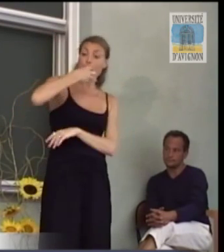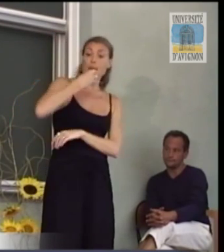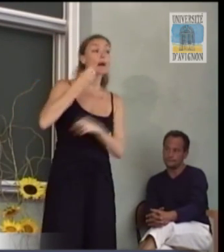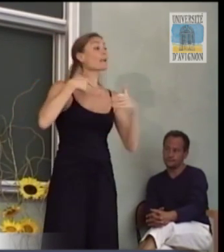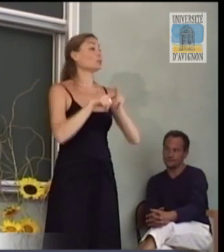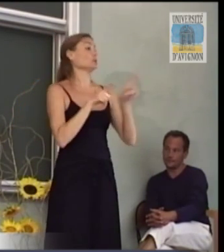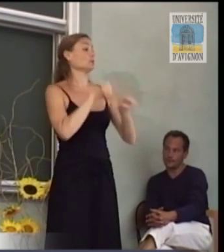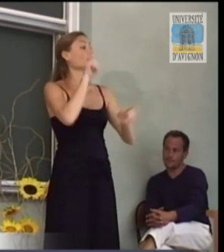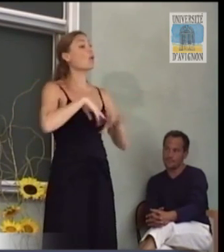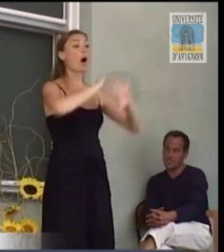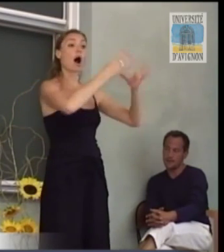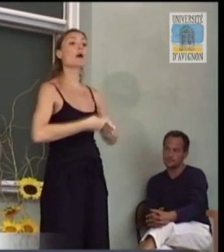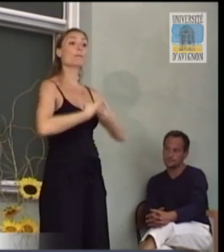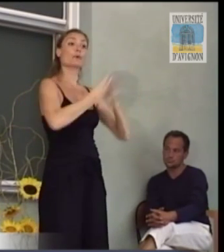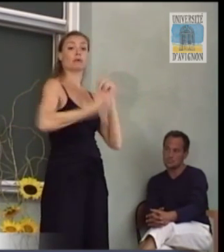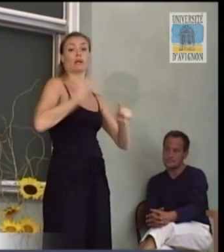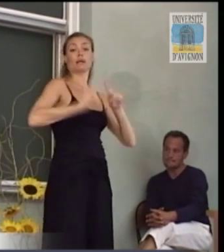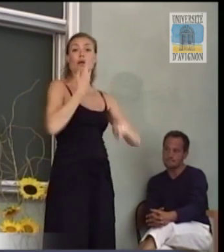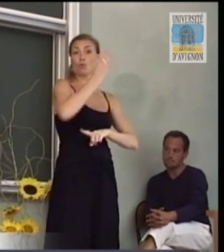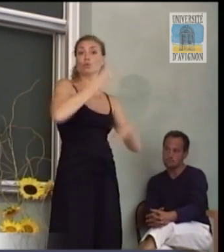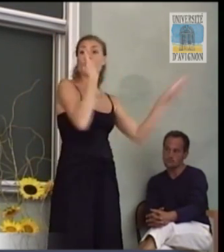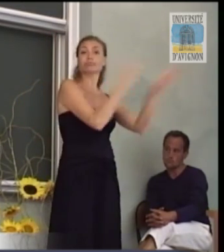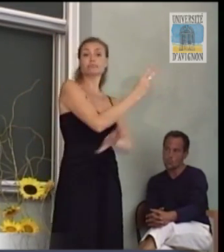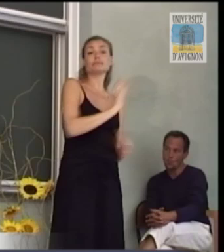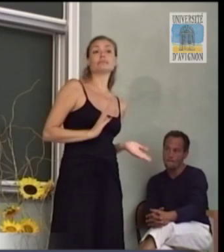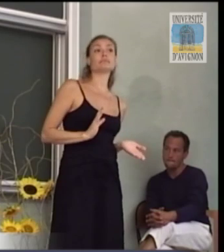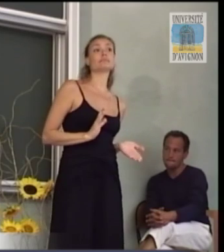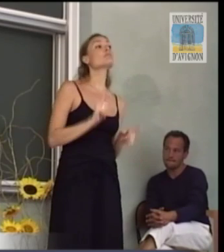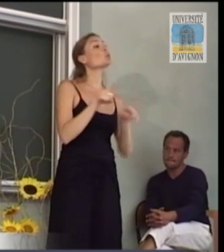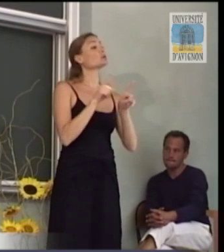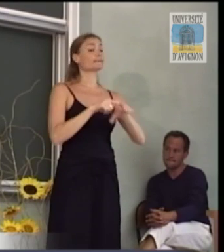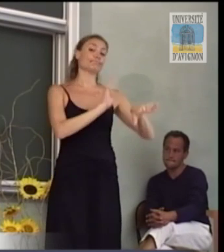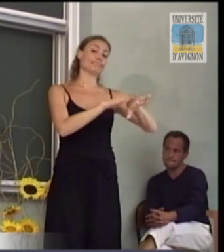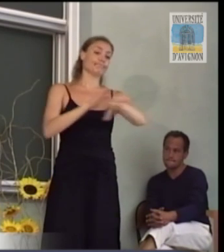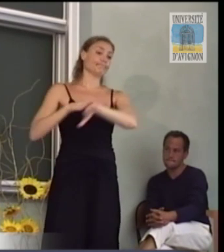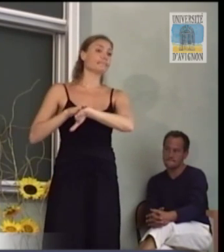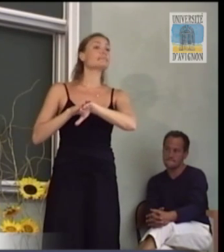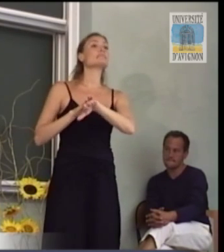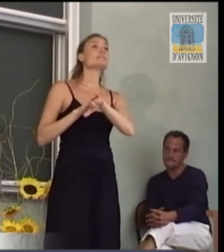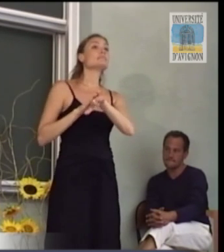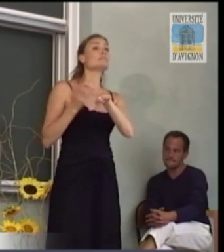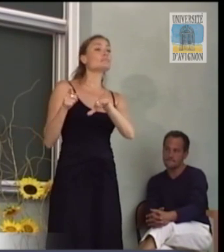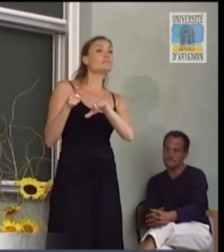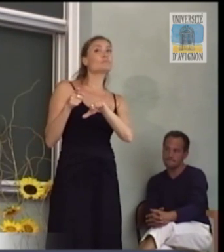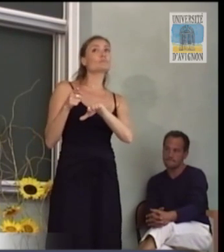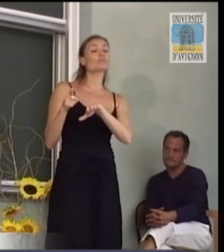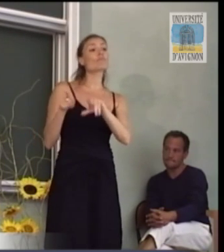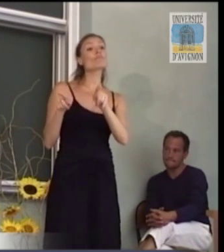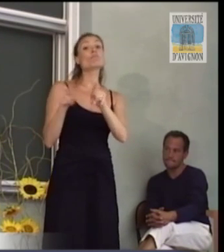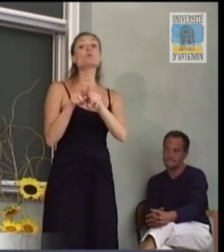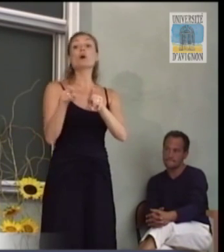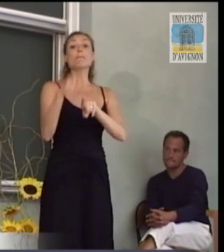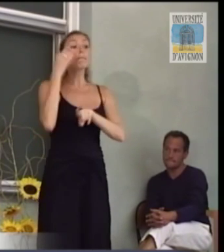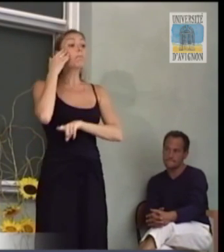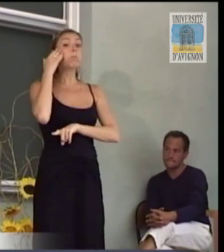publics aux besoins spécifiques. » Et nous les abordons surtout en leur disant « Ne prenez pas en compte ce public que vous ne